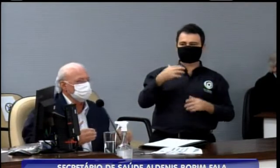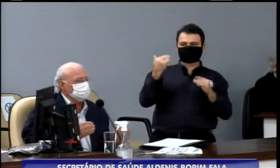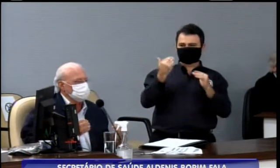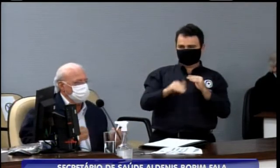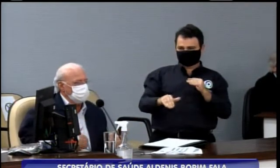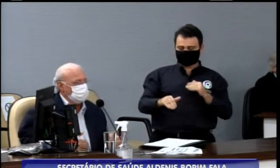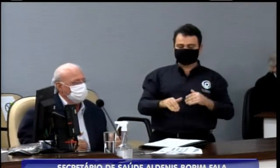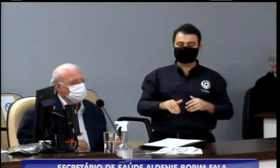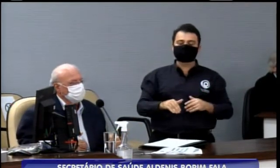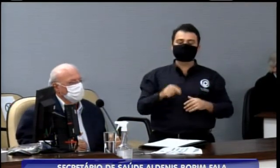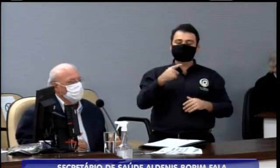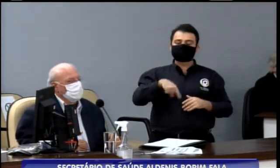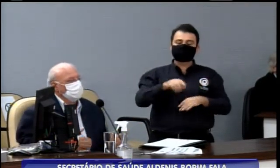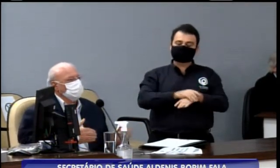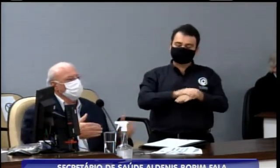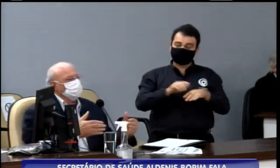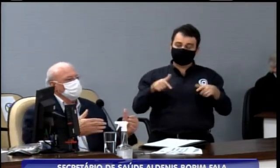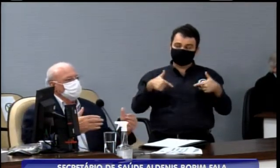nossa será,